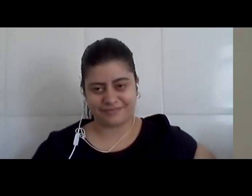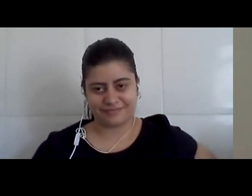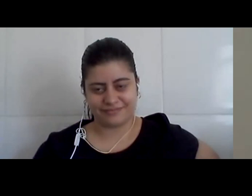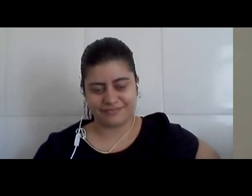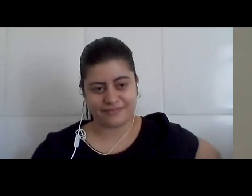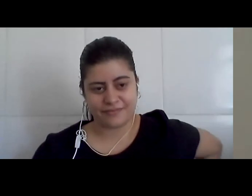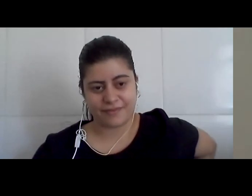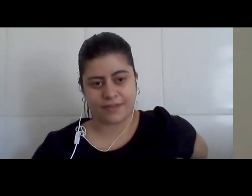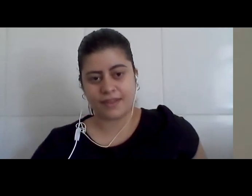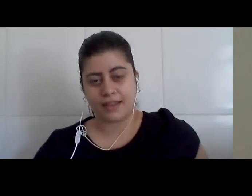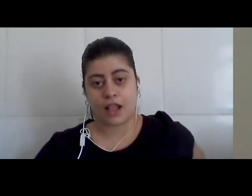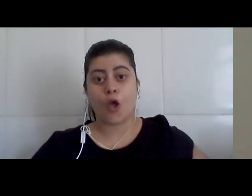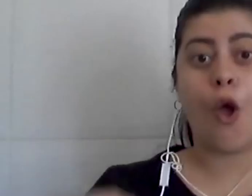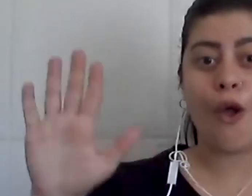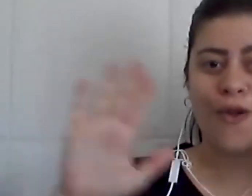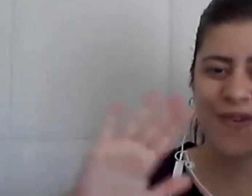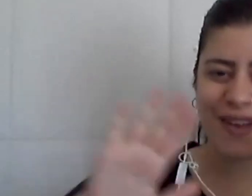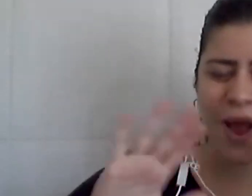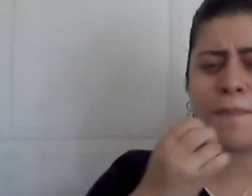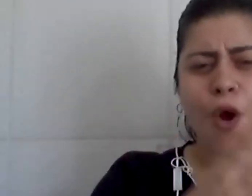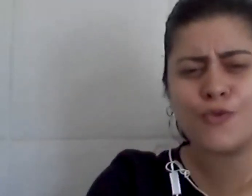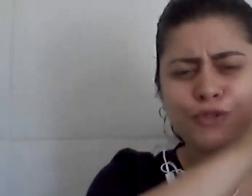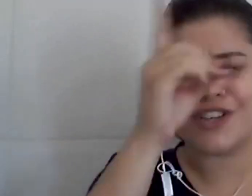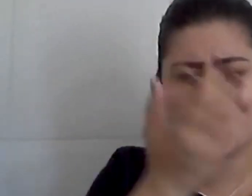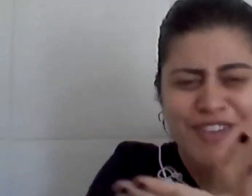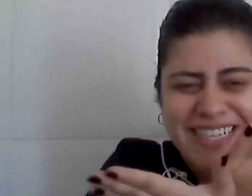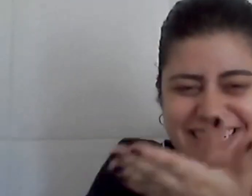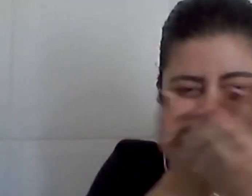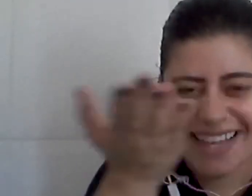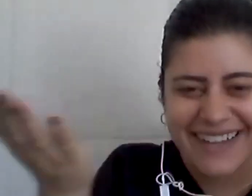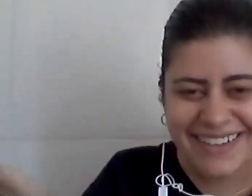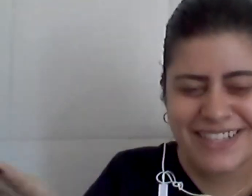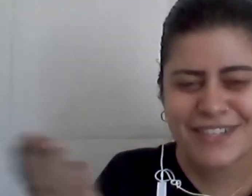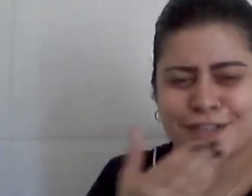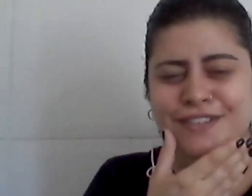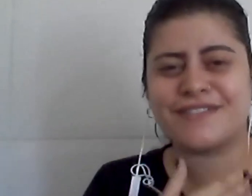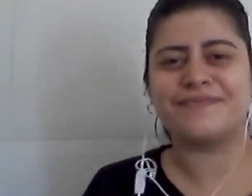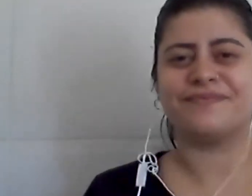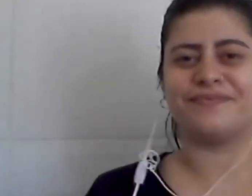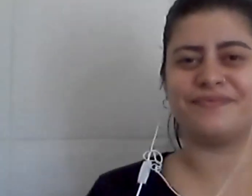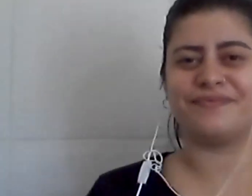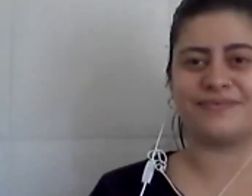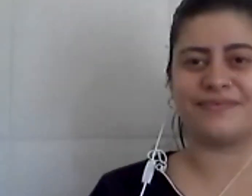Olá, bom dia a todas, a todos, todes. Como disse o